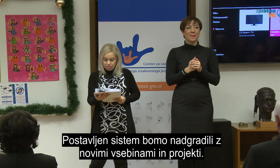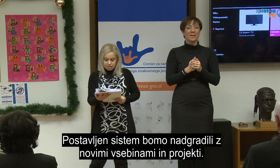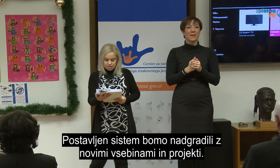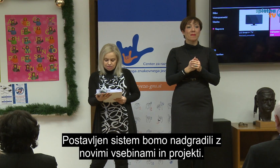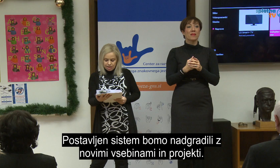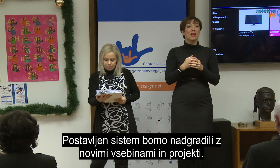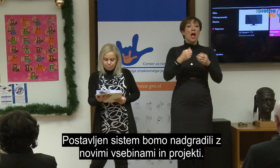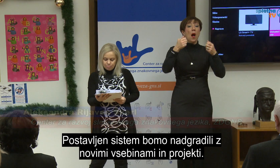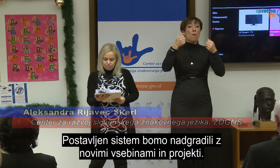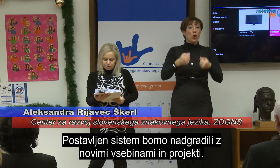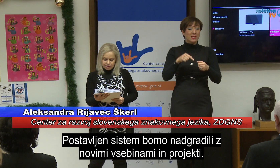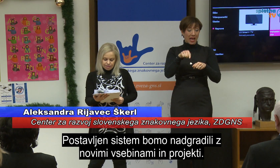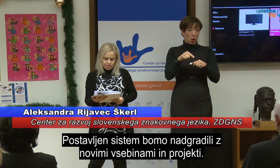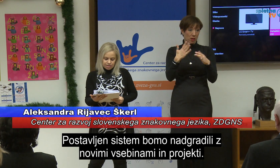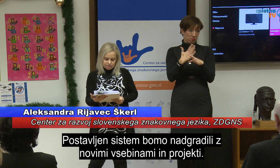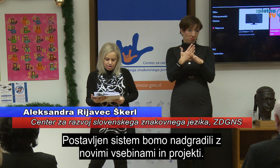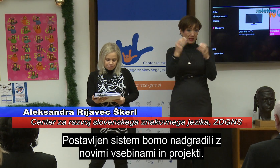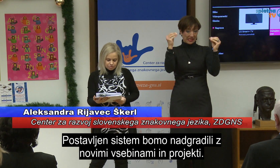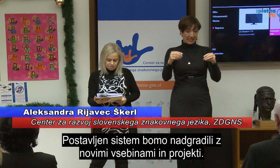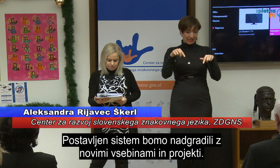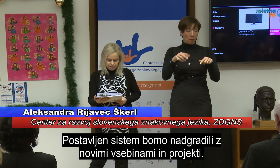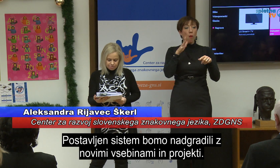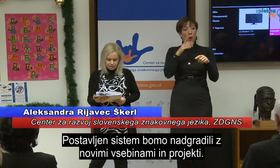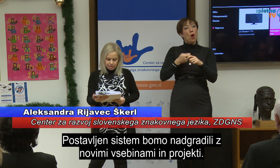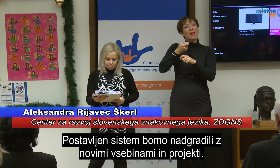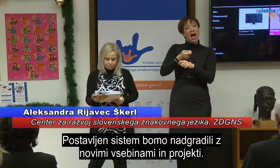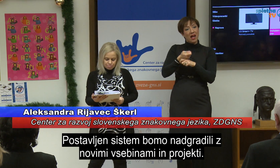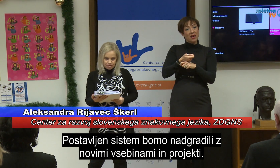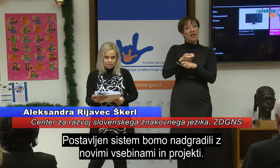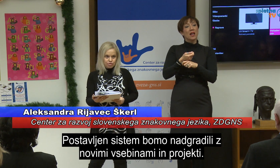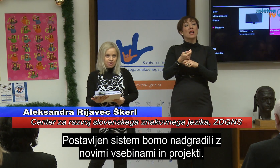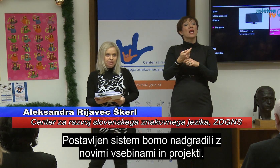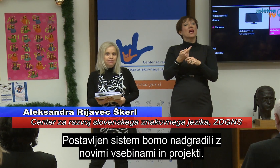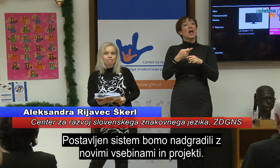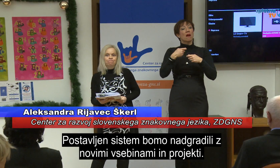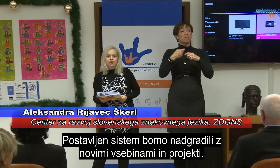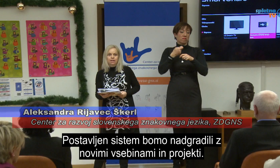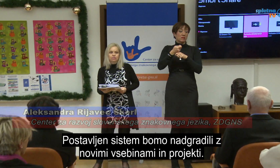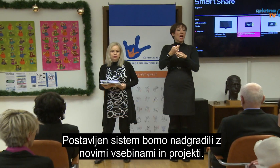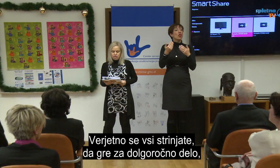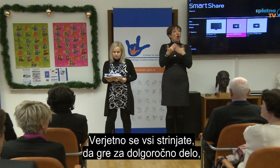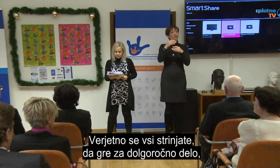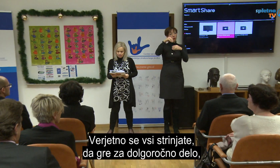Postavljen sistem bomo nadgradili z novimi vsebinami in projekti. Verjetno ste vsi